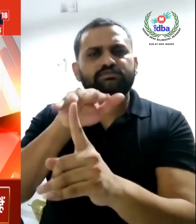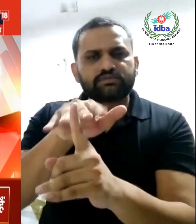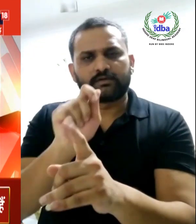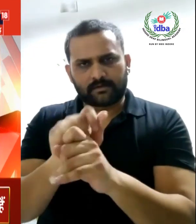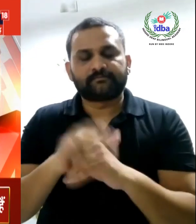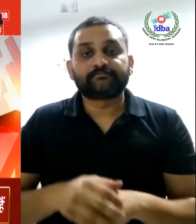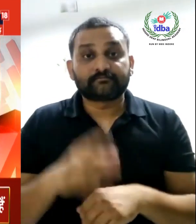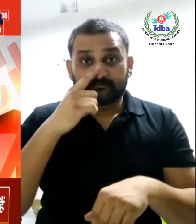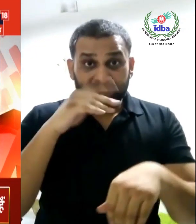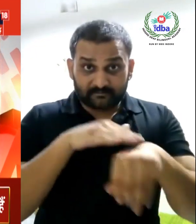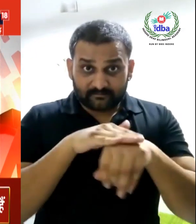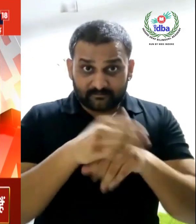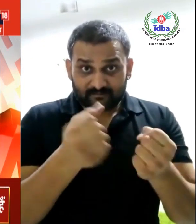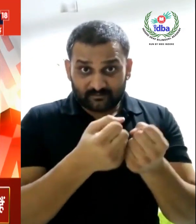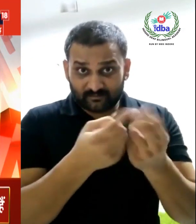महिला श्रमिकों को